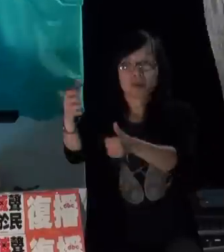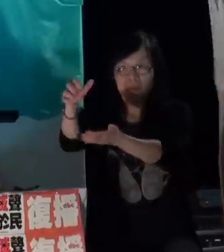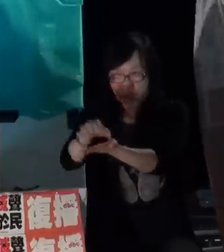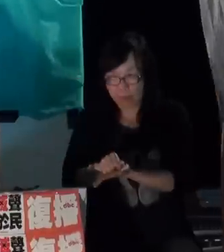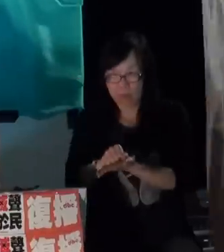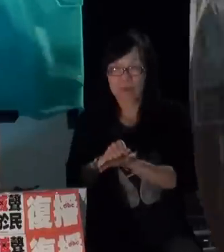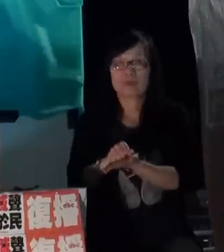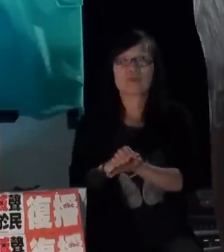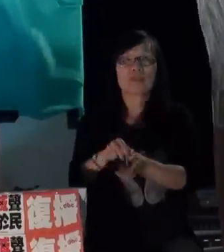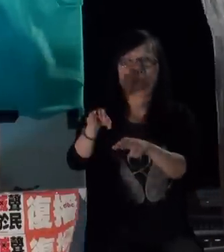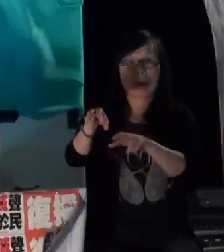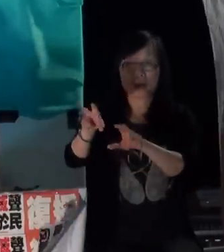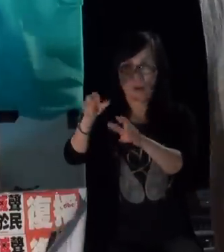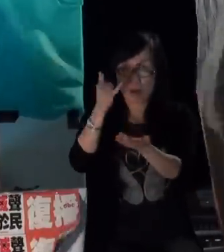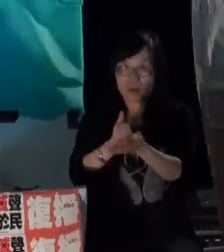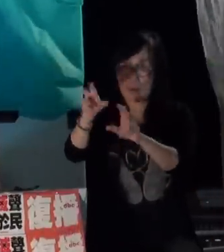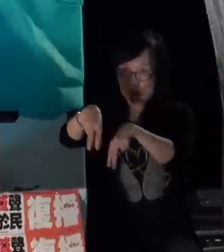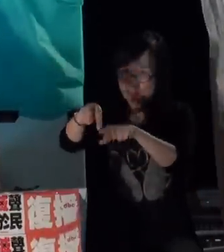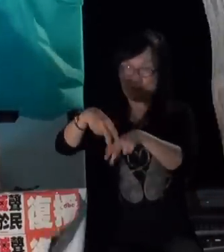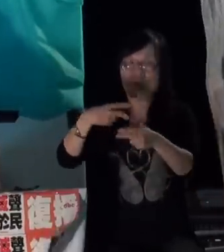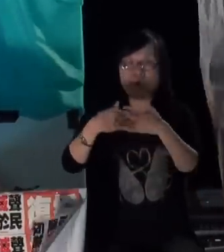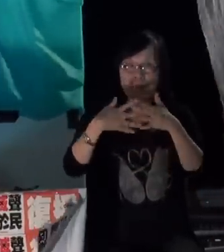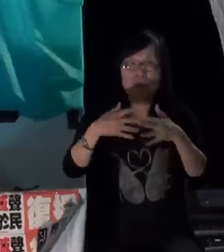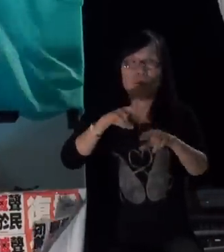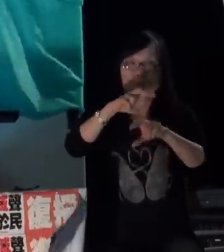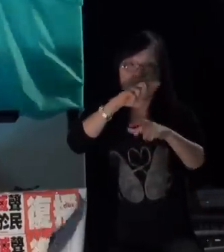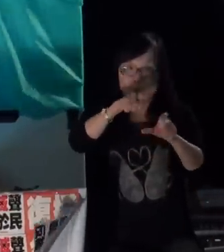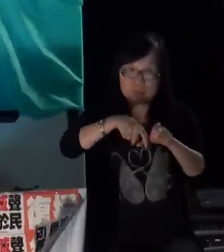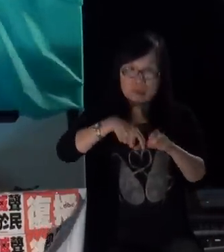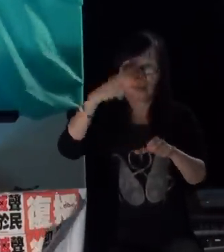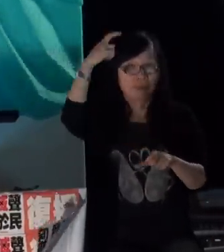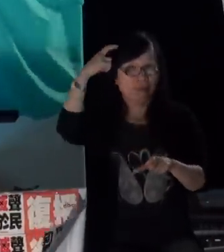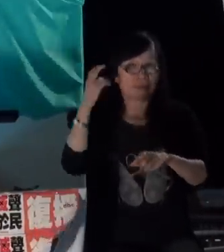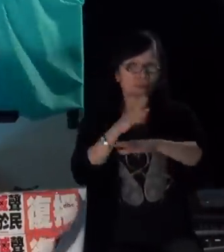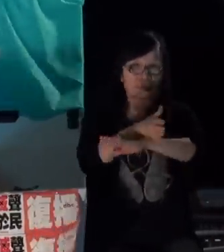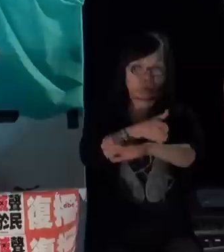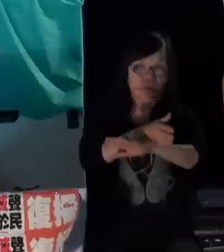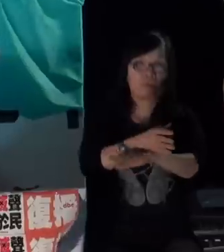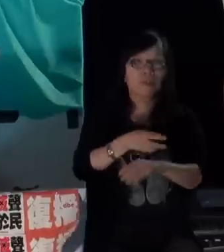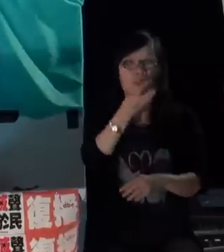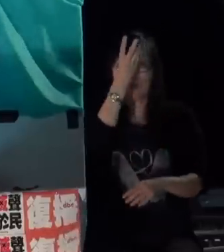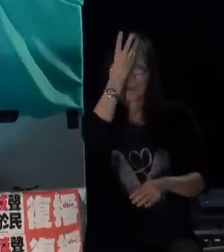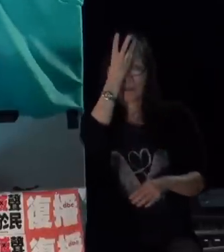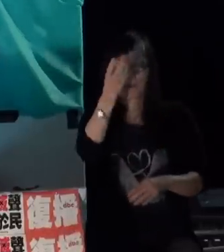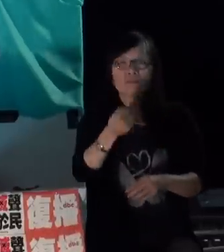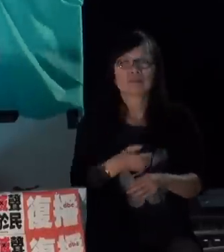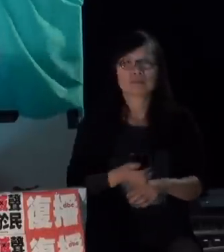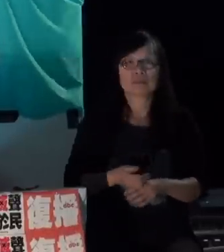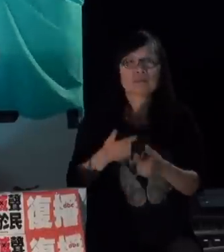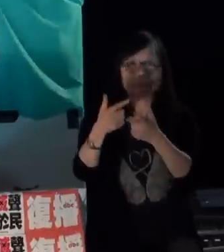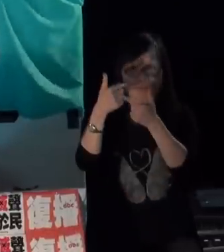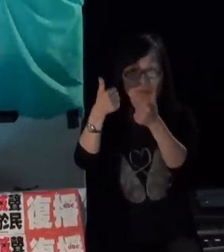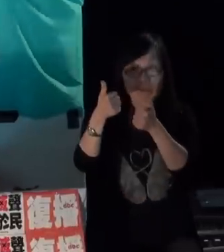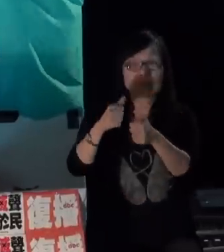之外，其實喺鄉郊揾錢都係咁揾嘅啫。一個黑社會，一個係黃氣，咁咪搞掂咯。所